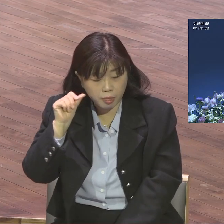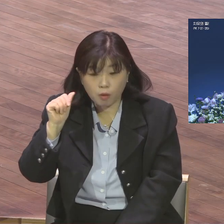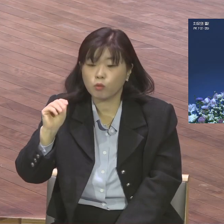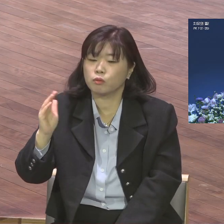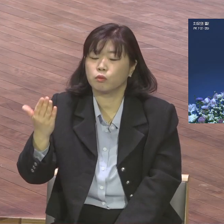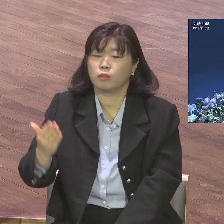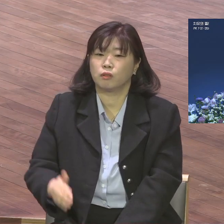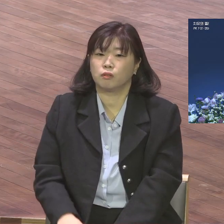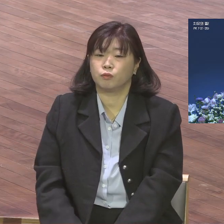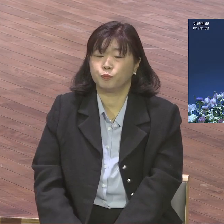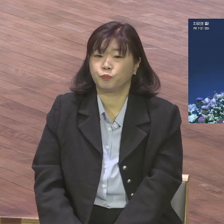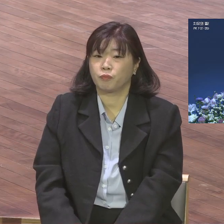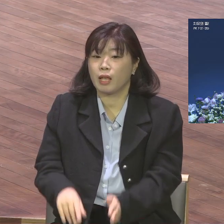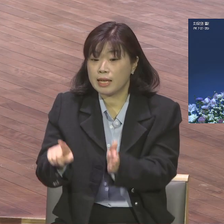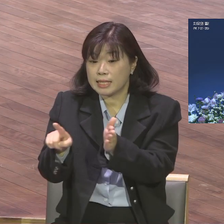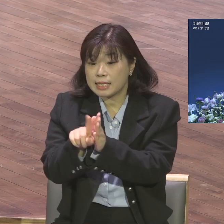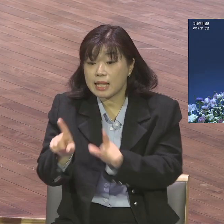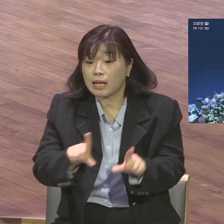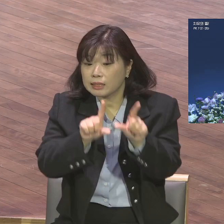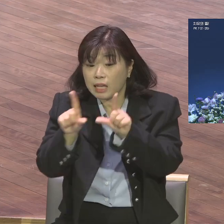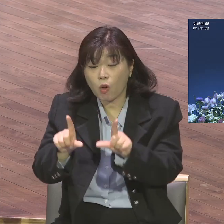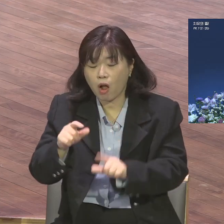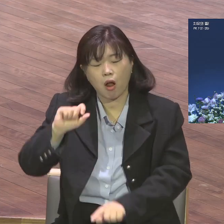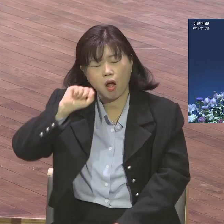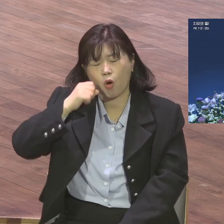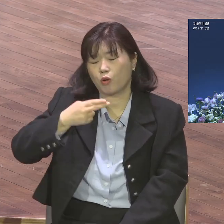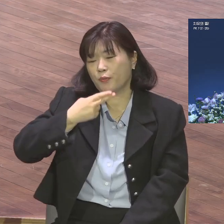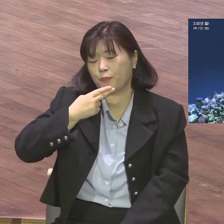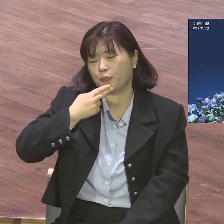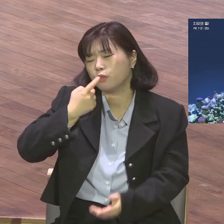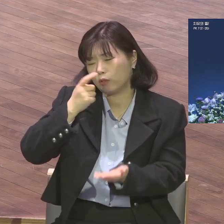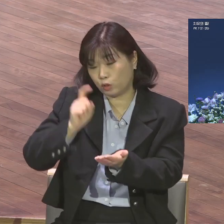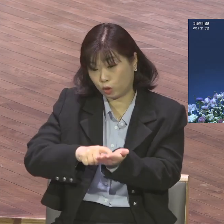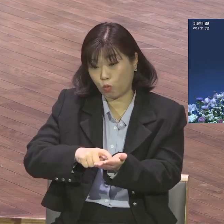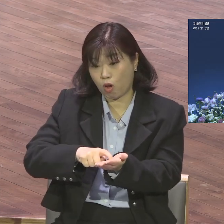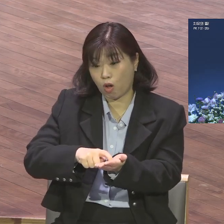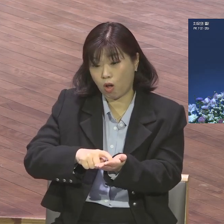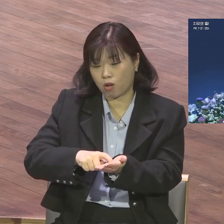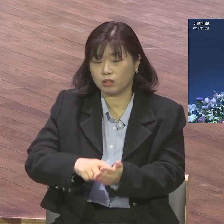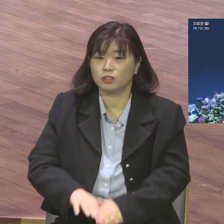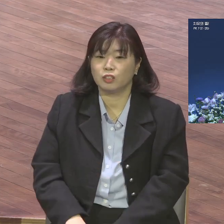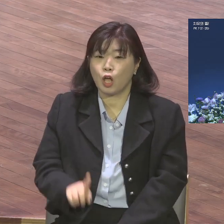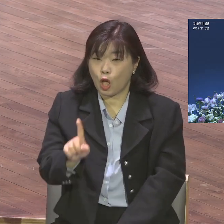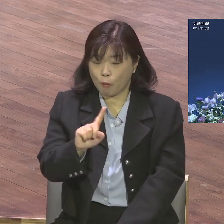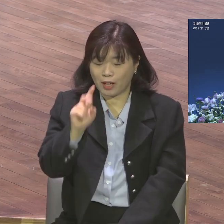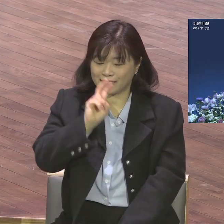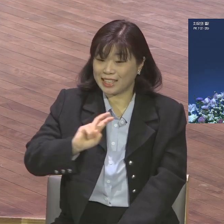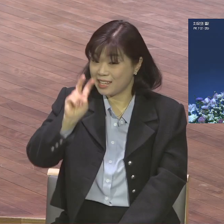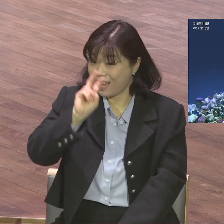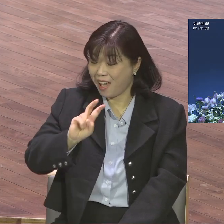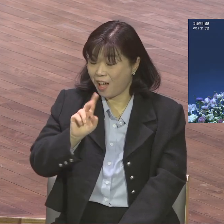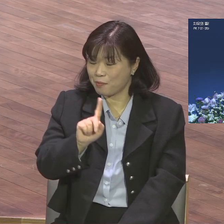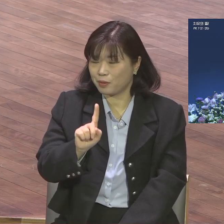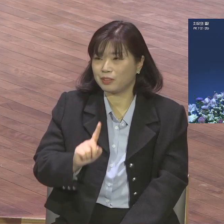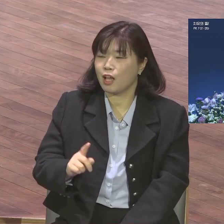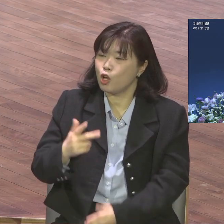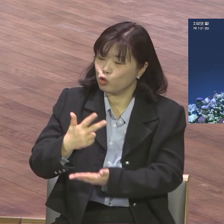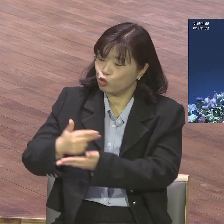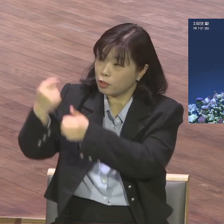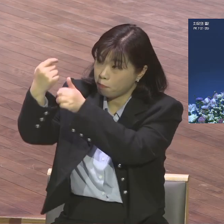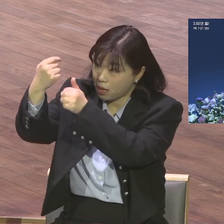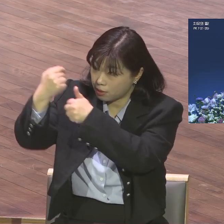것은 어려운 것이 없어요. 주님 말씀하시면 내가